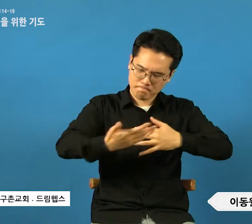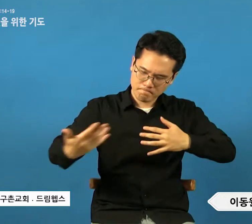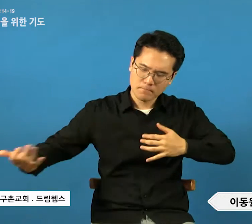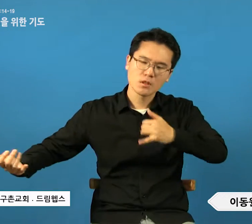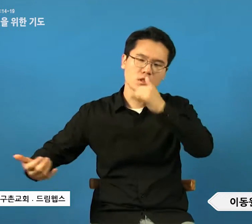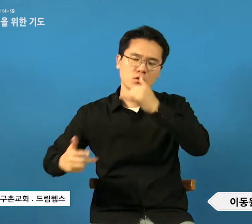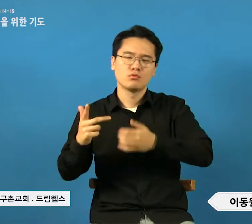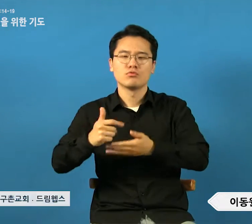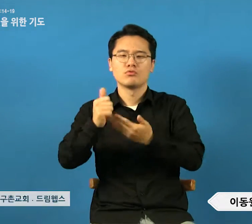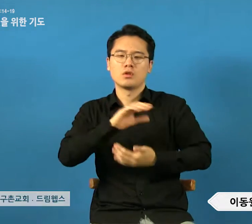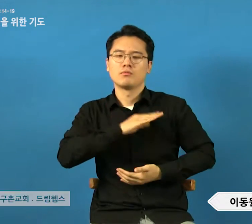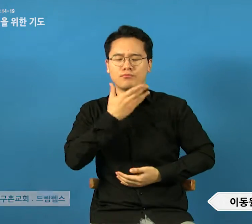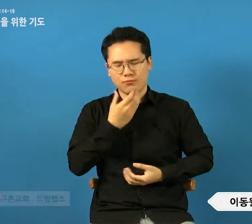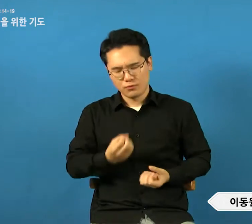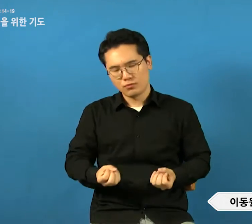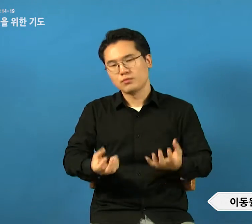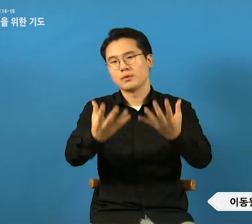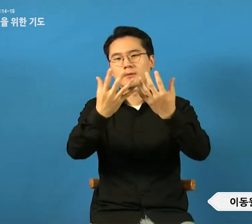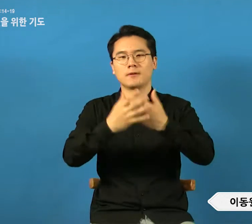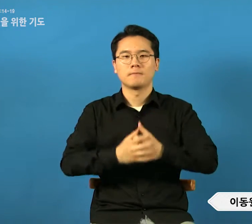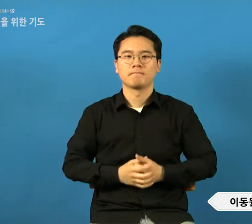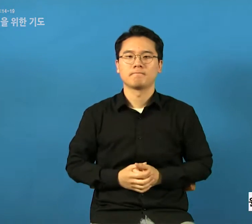주의 이름으로 축원합니다.